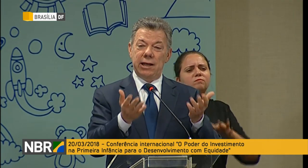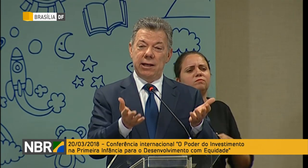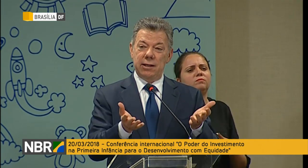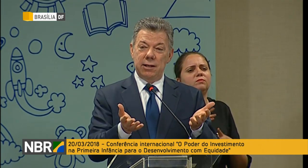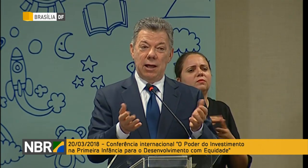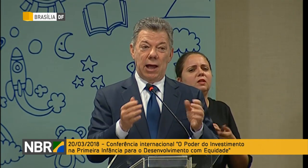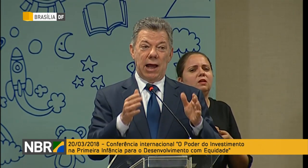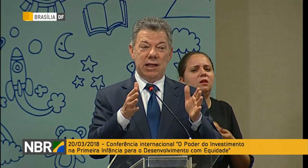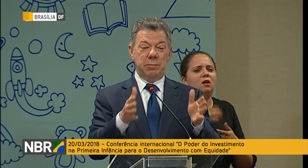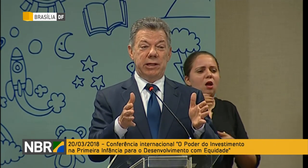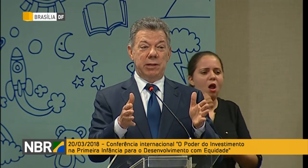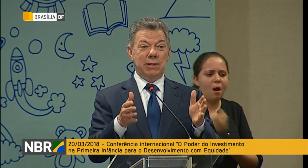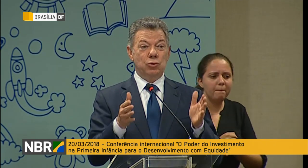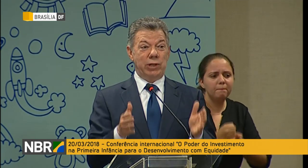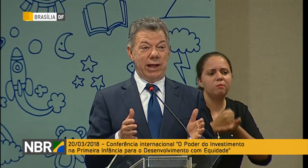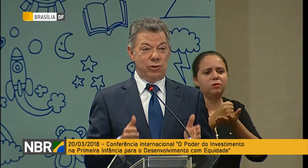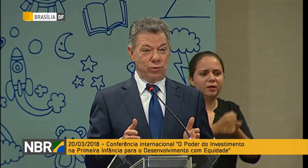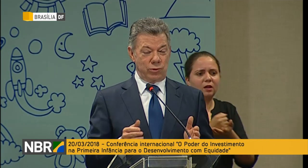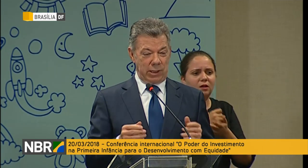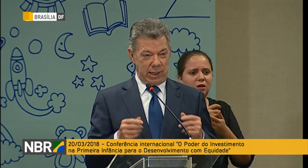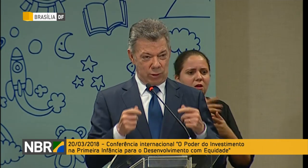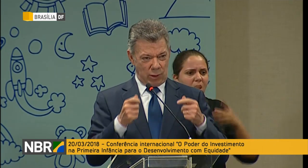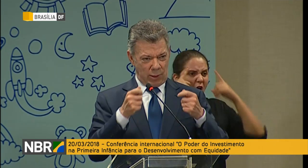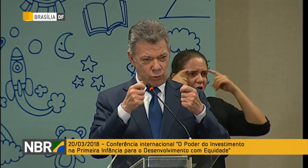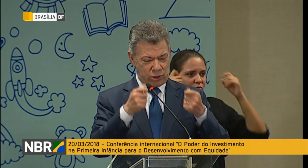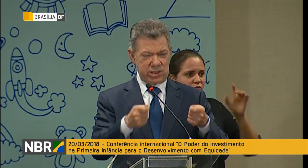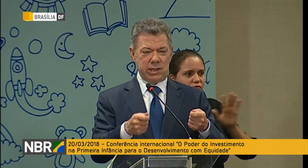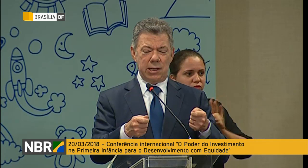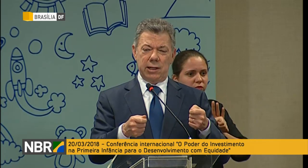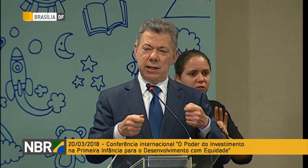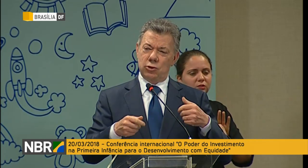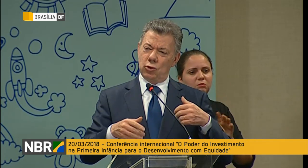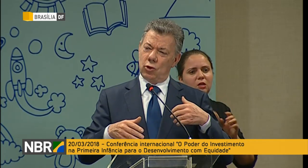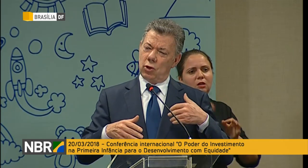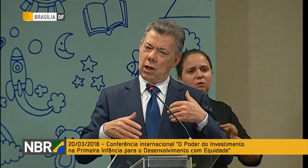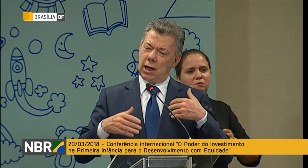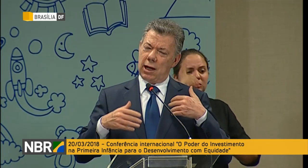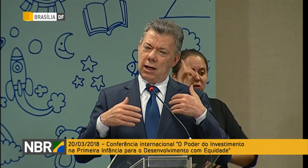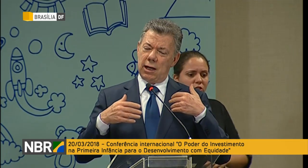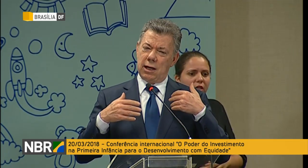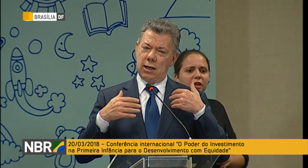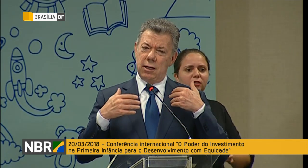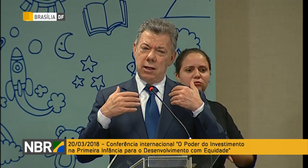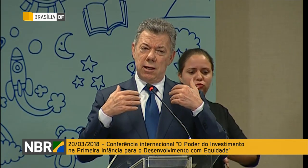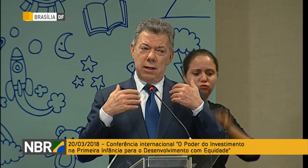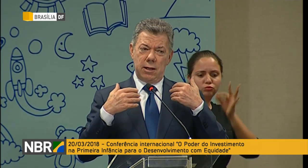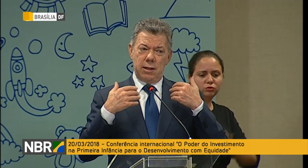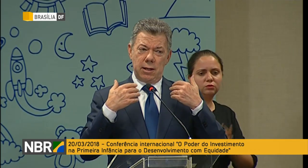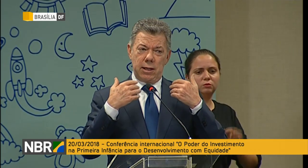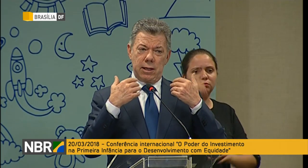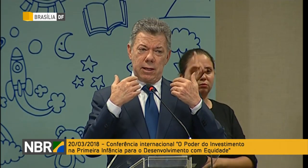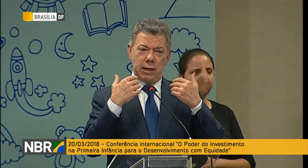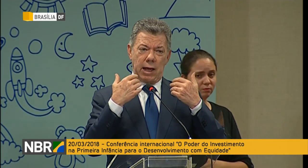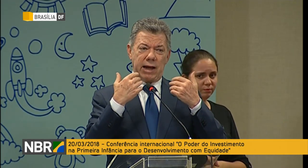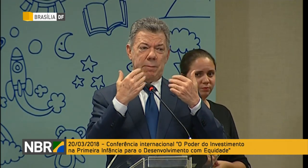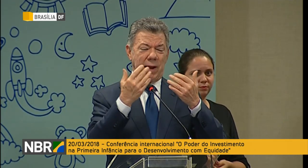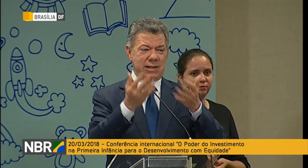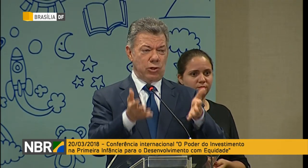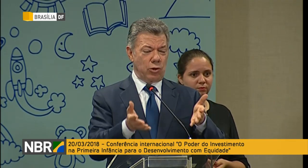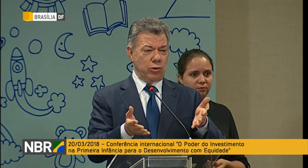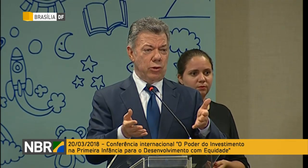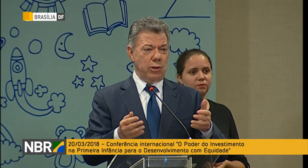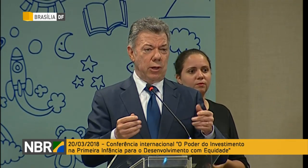passadas, garantir, assim, às suas vítimas os direitos, os direitos à justiça, o direito também